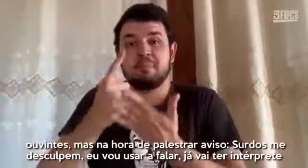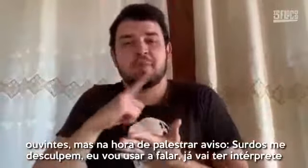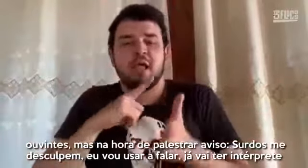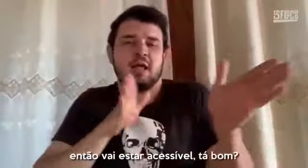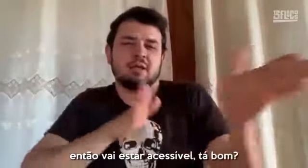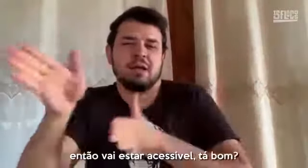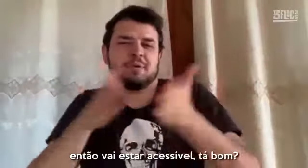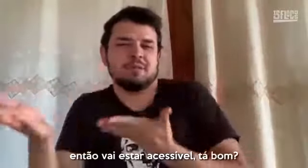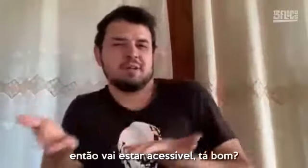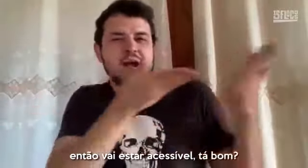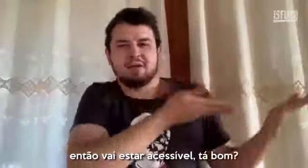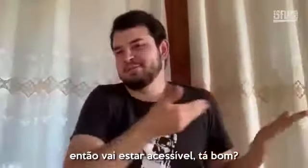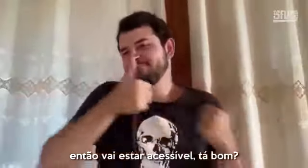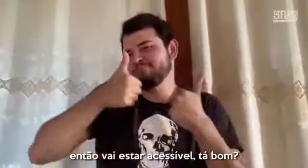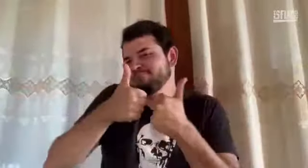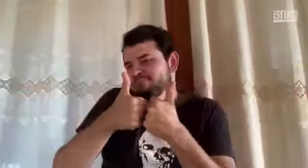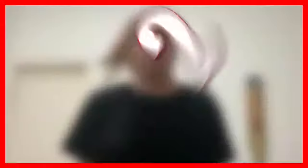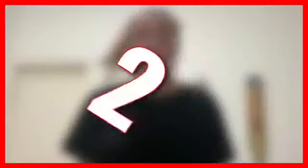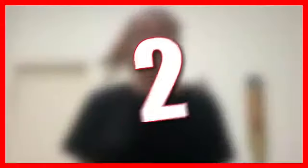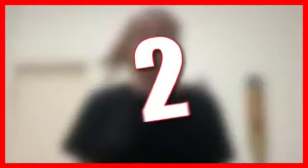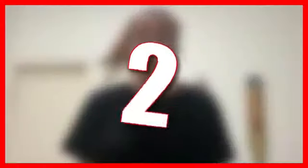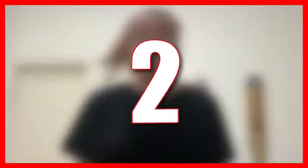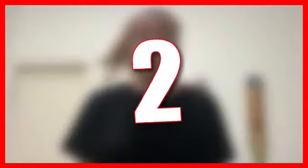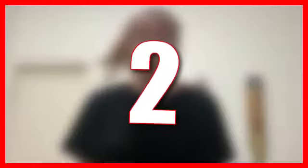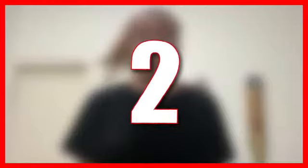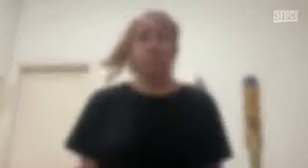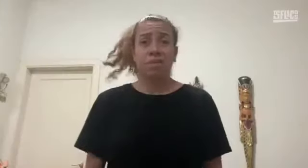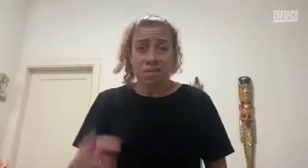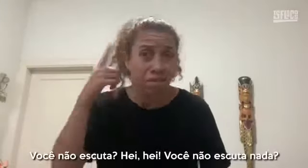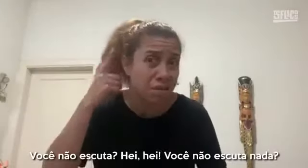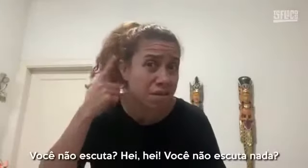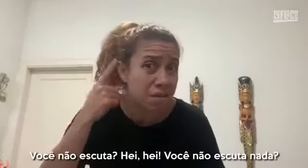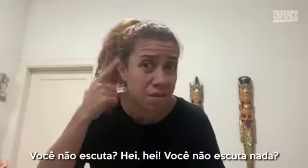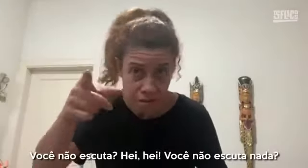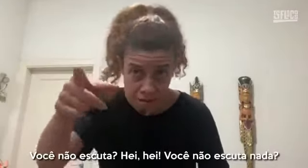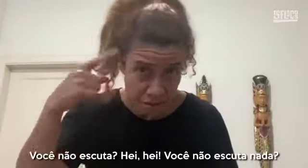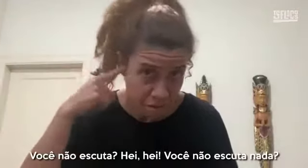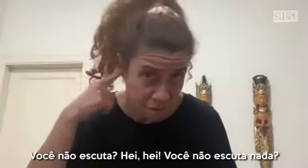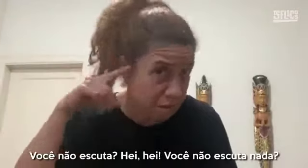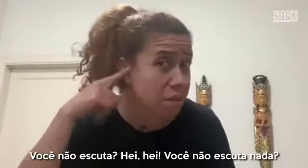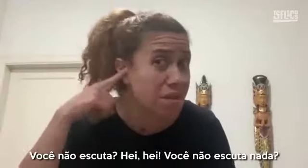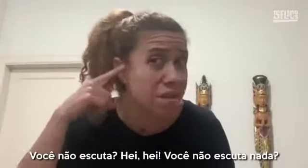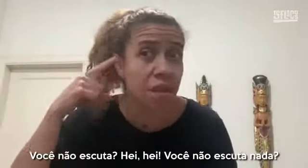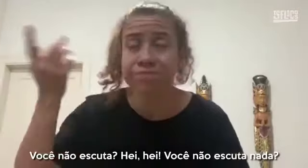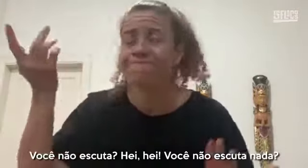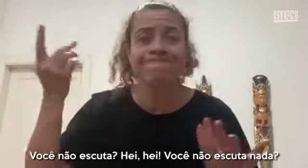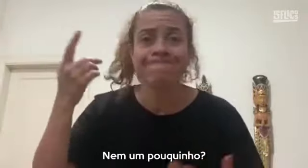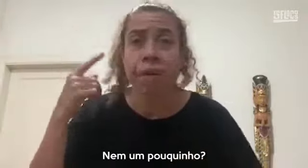intérprete, então vai estar acessível, tá bom? Número 2. Você não escuta? Ei, você não escuta nada?